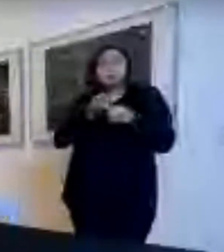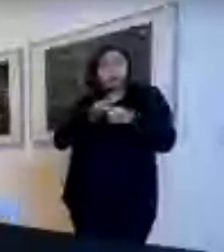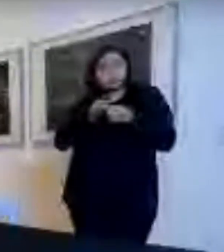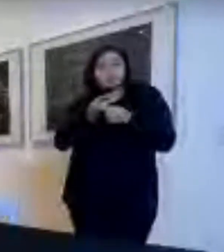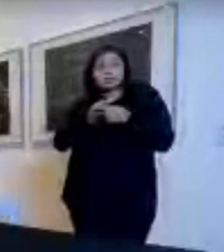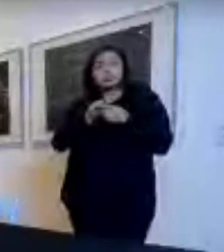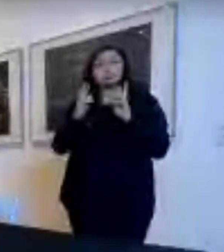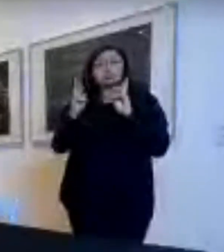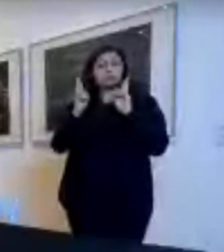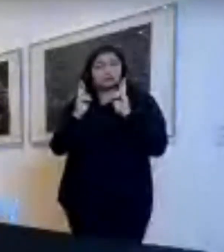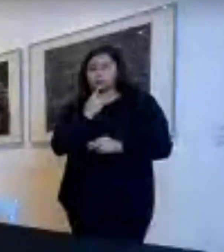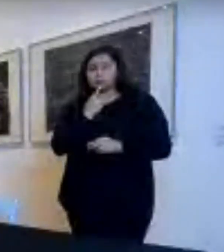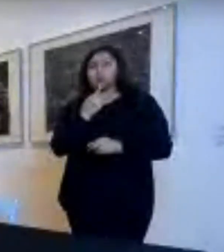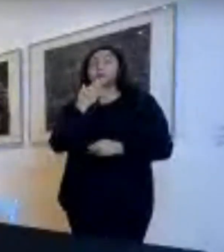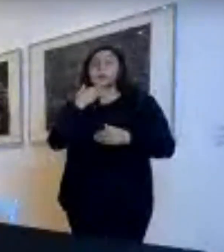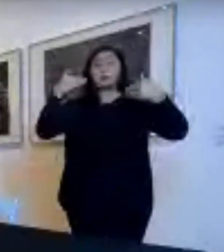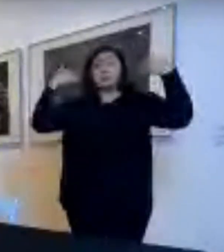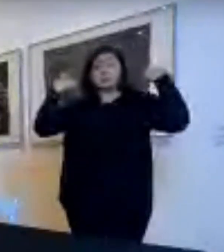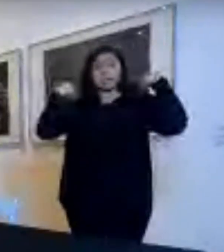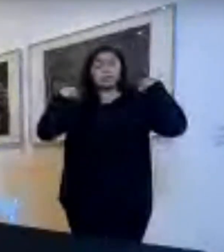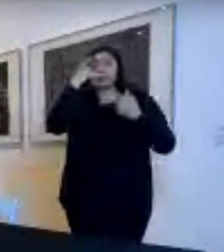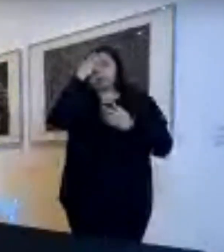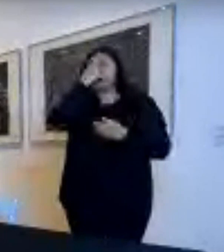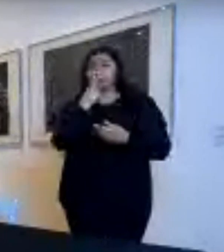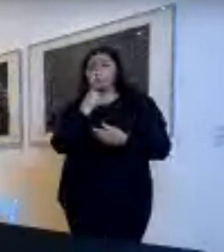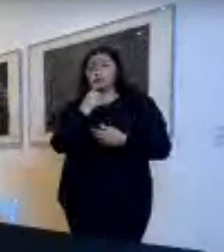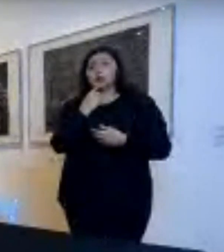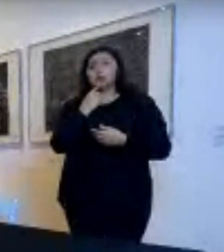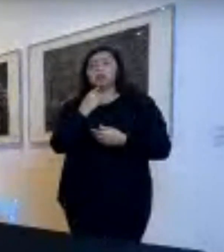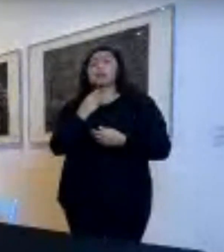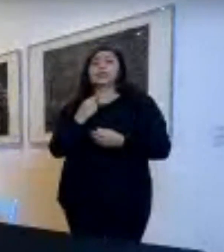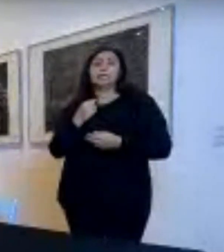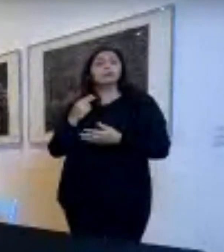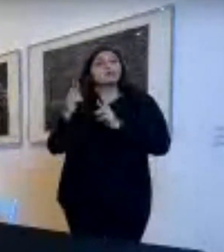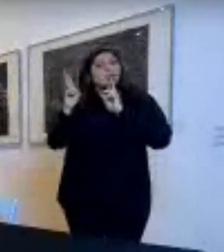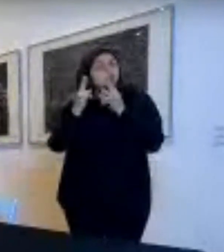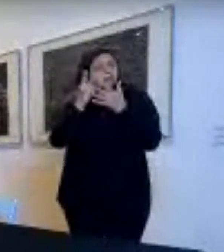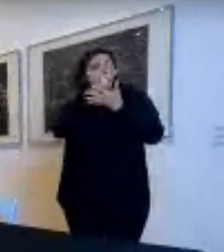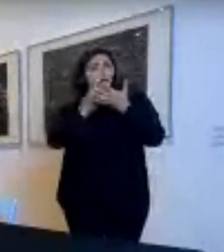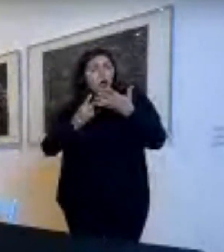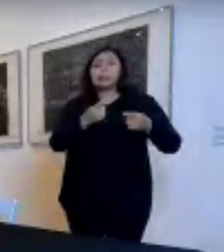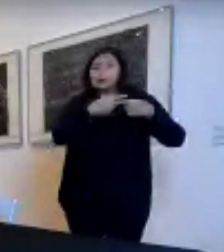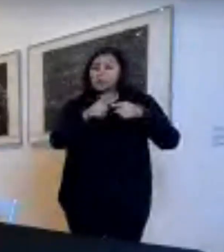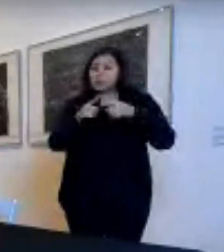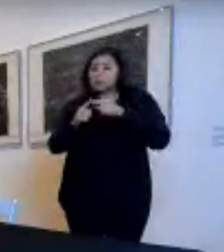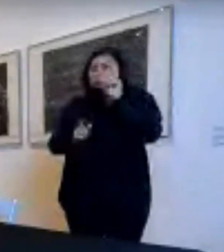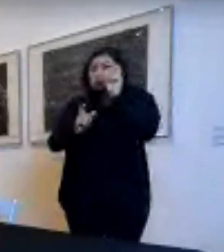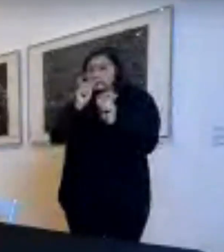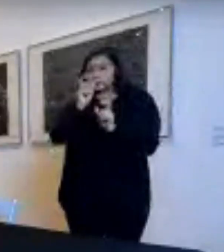prácticas sociales, pero también en torno al arte, que es lo que nos convoca, y también en torno a,